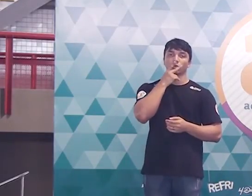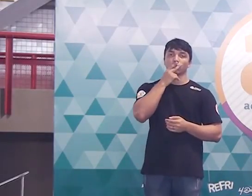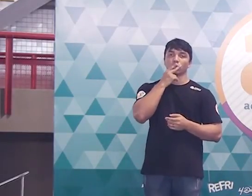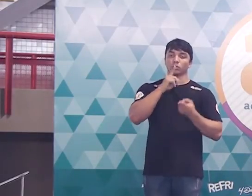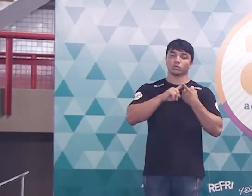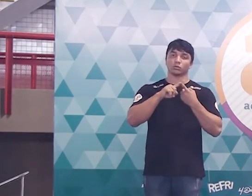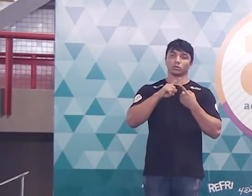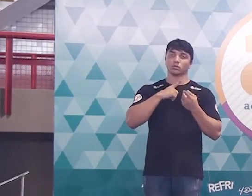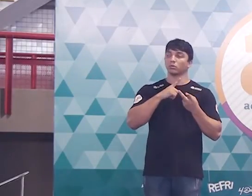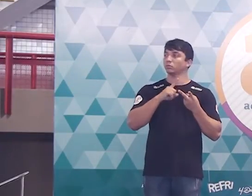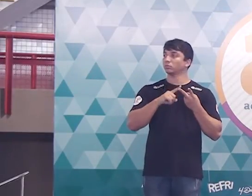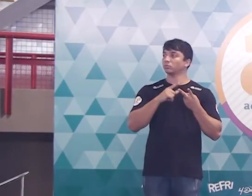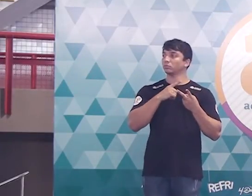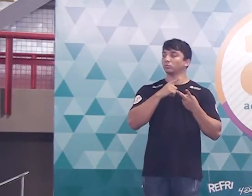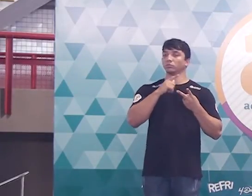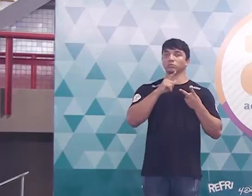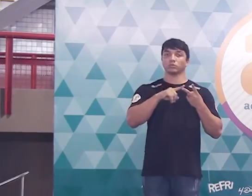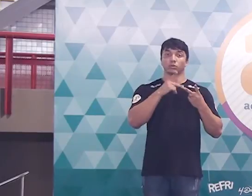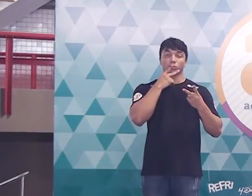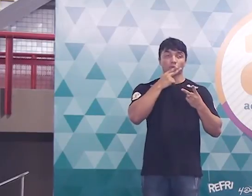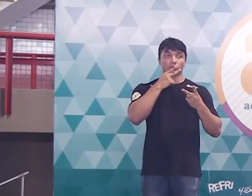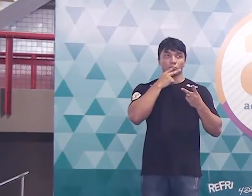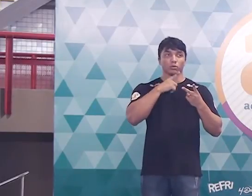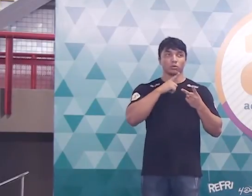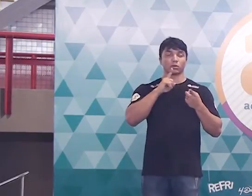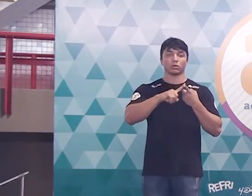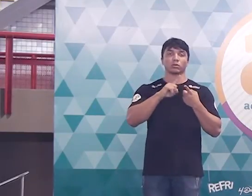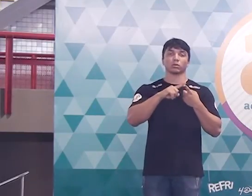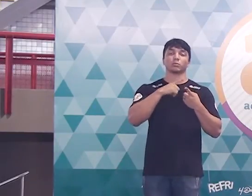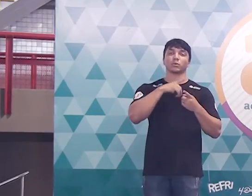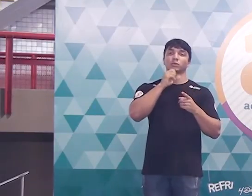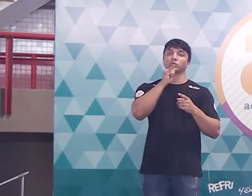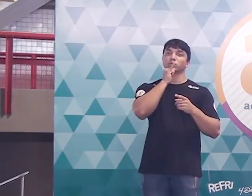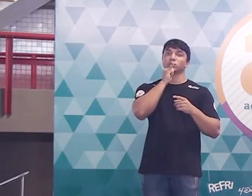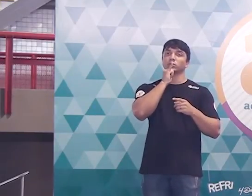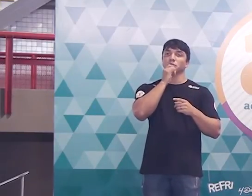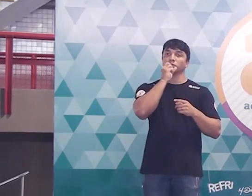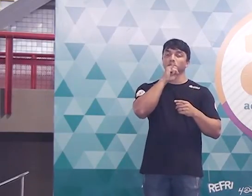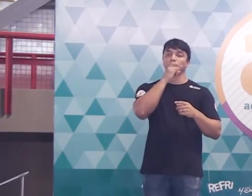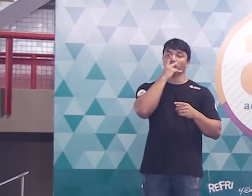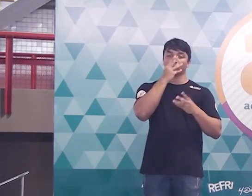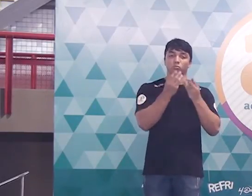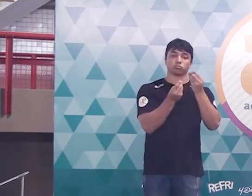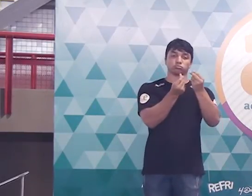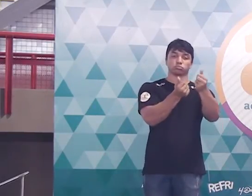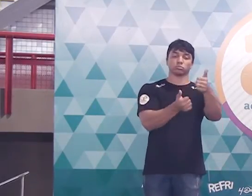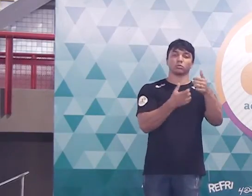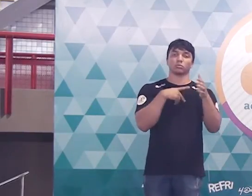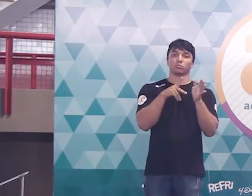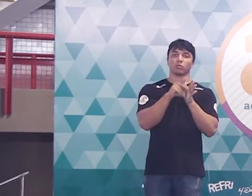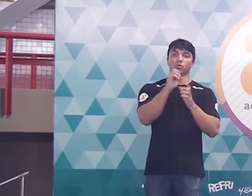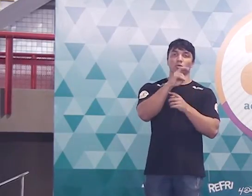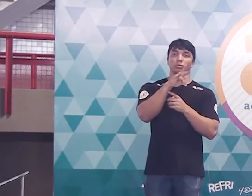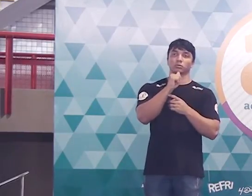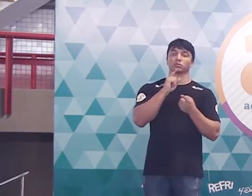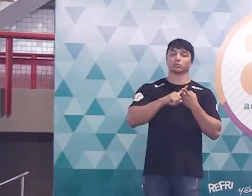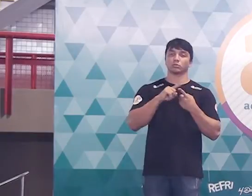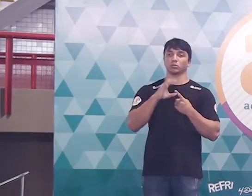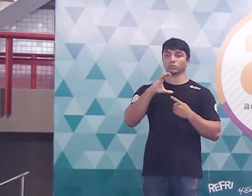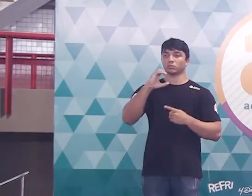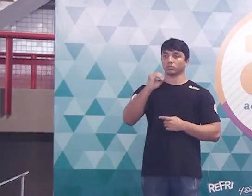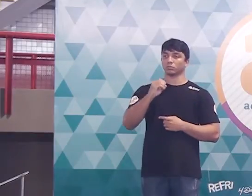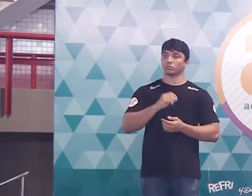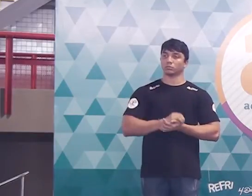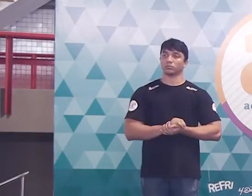monóxido de carbono, certo? O cigarro, a queima incompleta de matéria orgânica libera o CO. Tudo isso